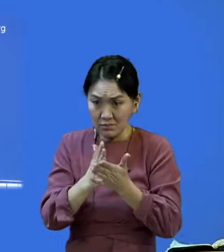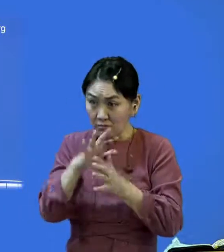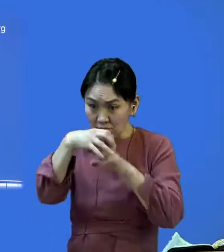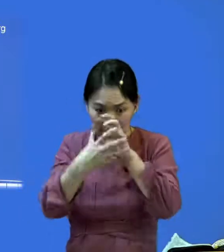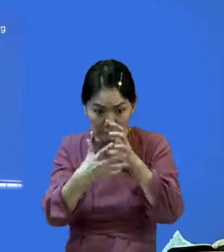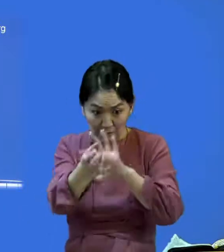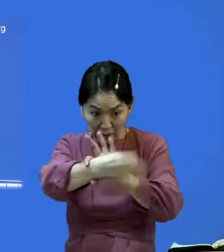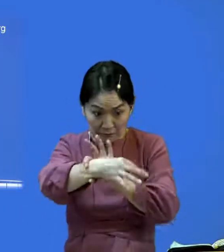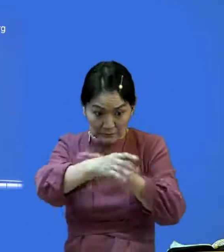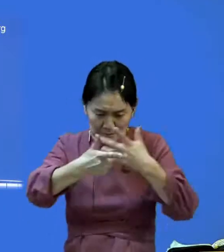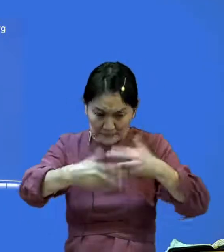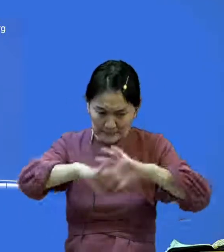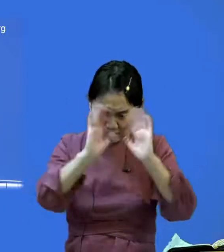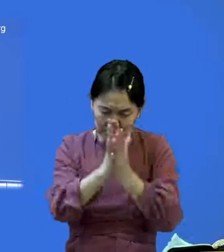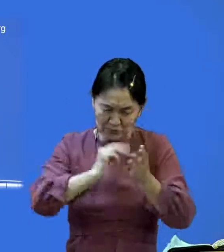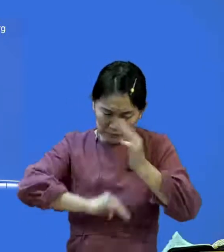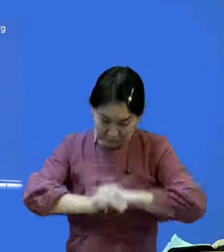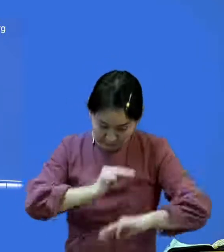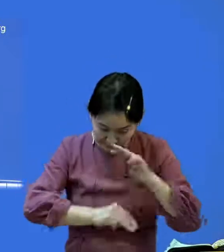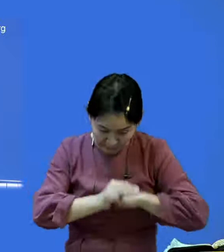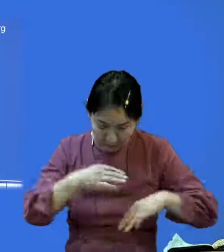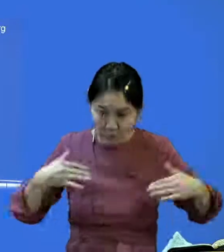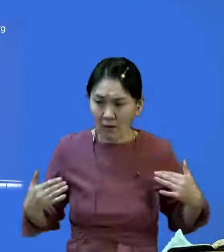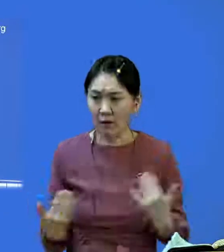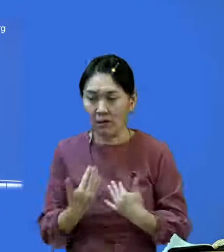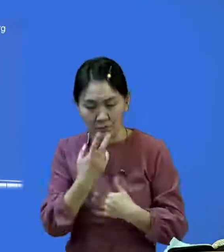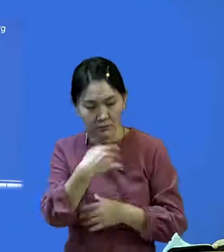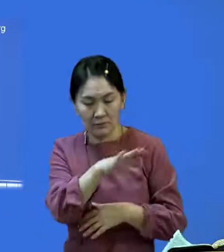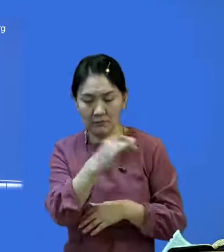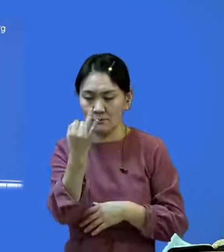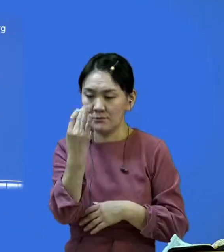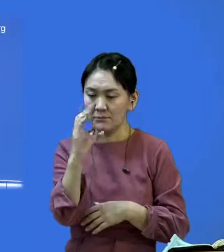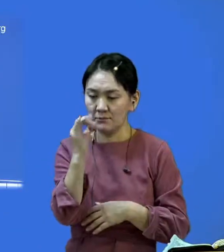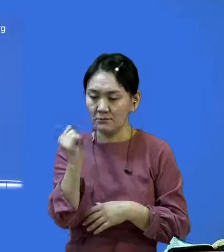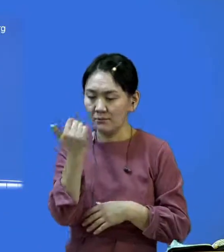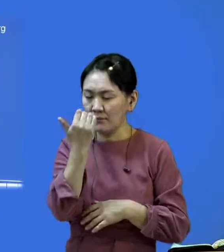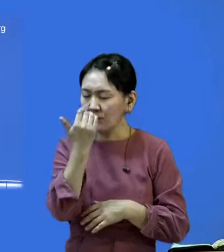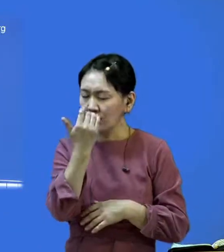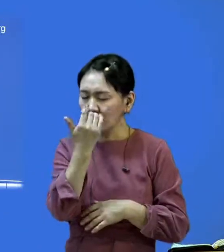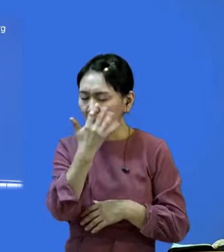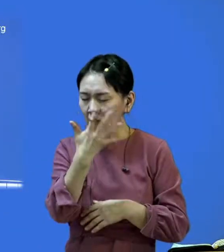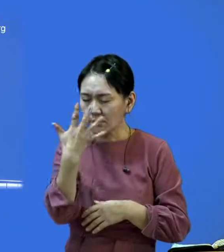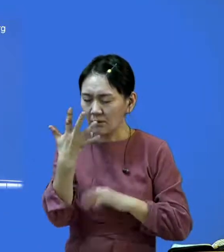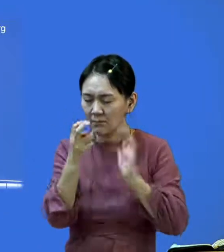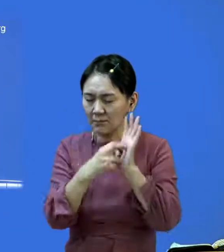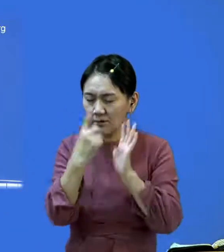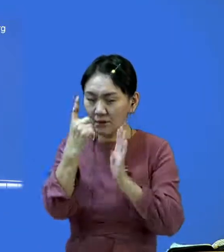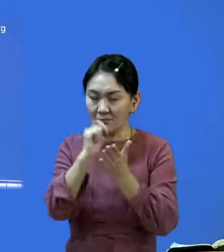юмсын төлөө амьдраад байна. Исая 55-ын 1-р ишлэлээс 5 хүртэл харах юм бол